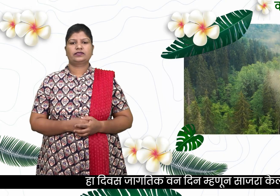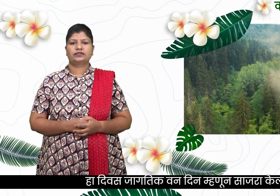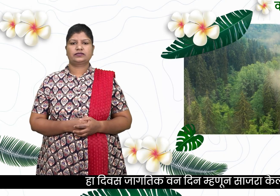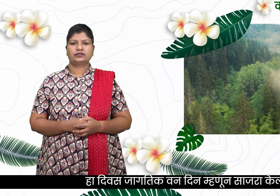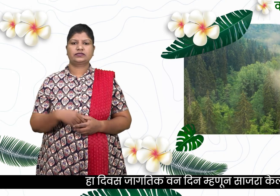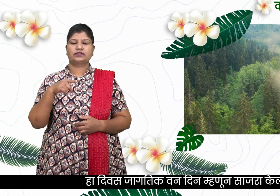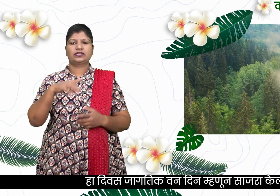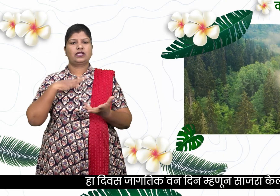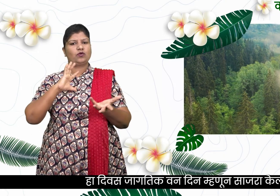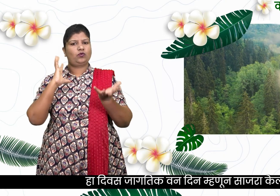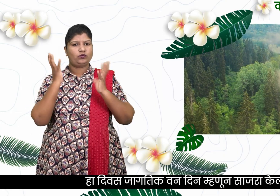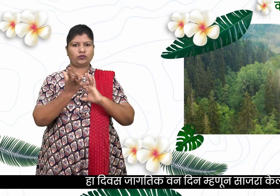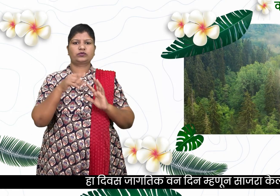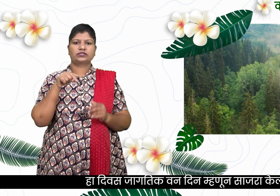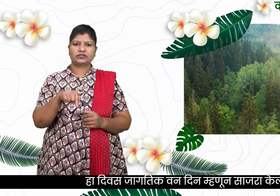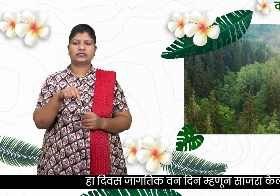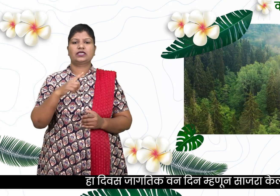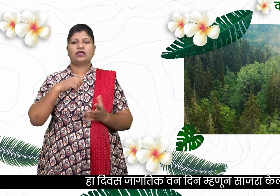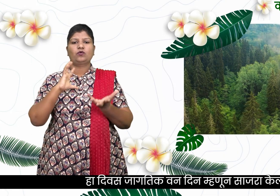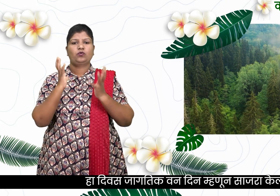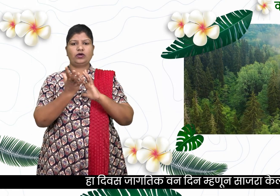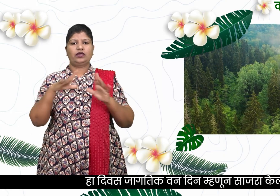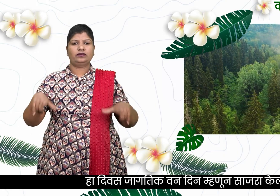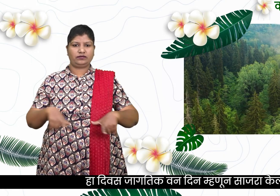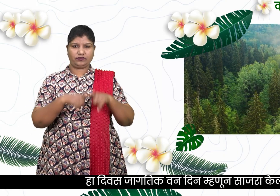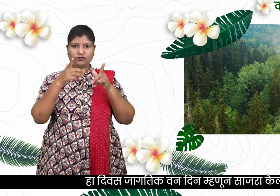हा दिवस जागतिक वन दिन म्हणून साजरा केला जातो.